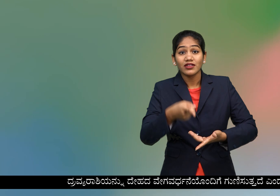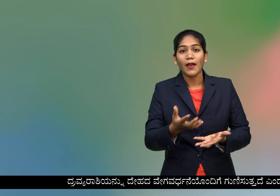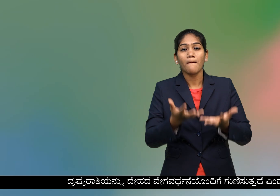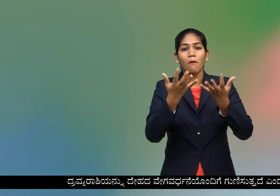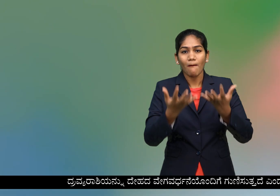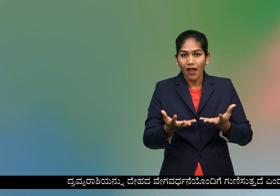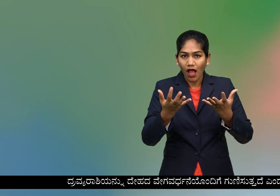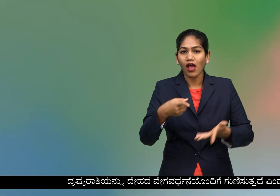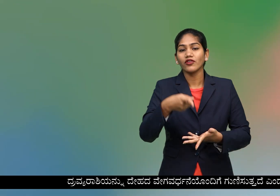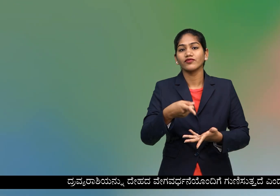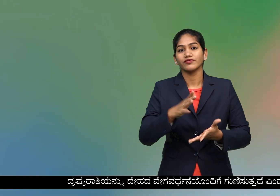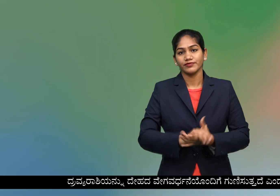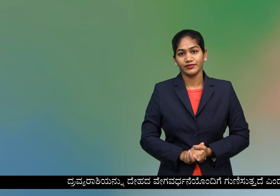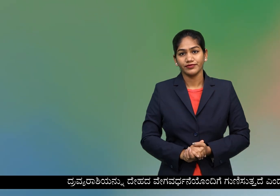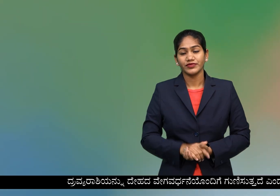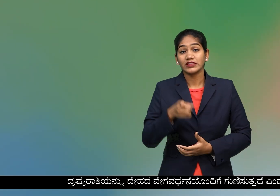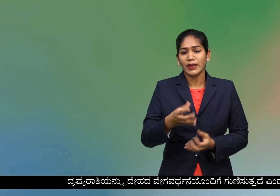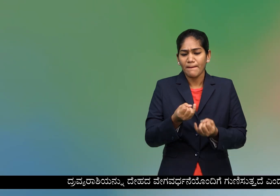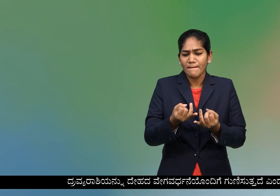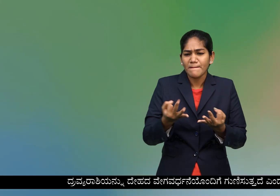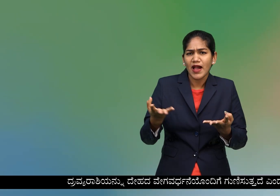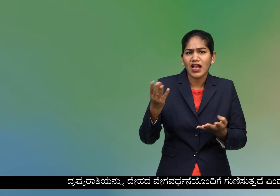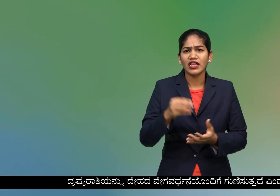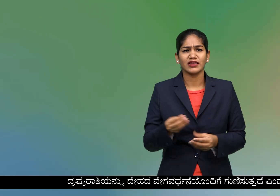ವೇಗವರ್ಧನೆಯೊಂದಿಗೆ ಗುಣಿಸುತ್ತದೆ ಎಂದು ಹೇಳುತ್ತದೆ.